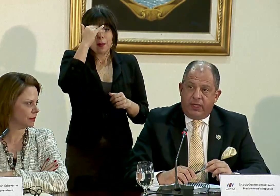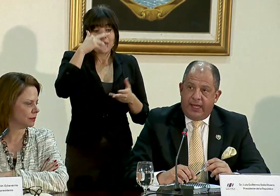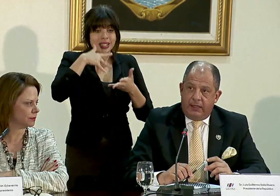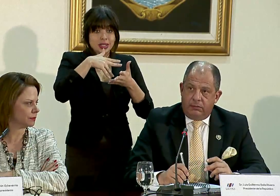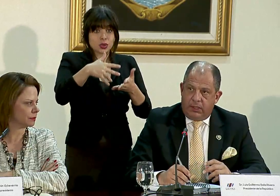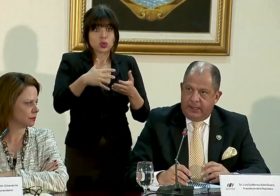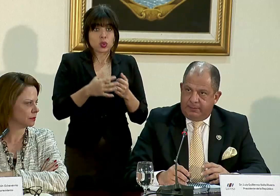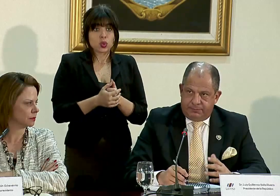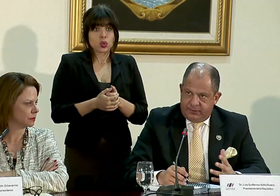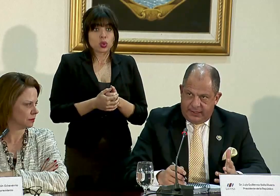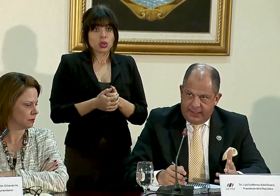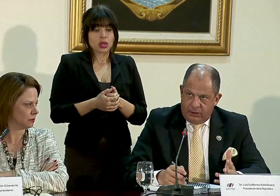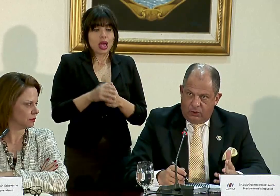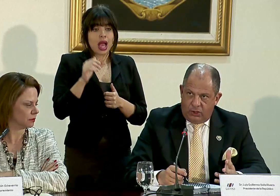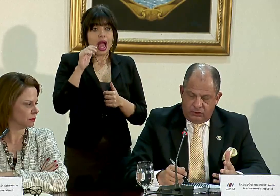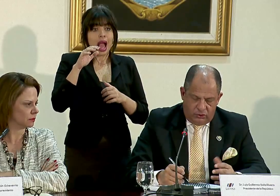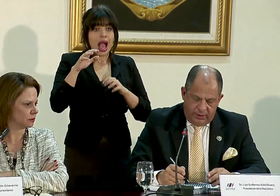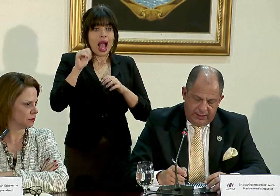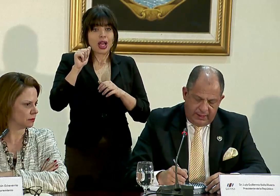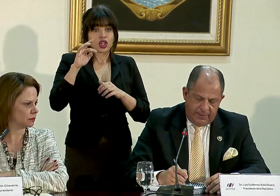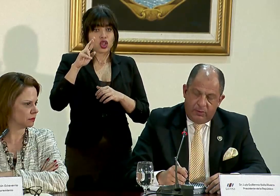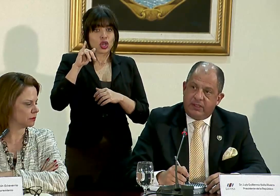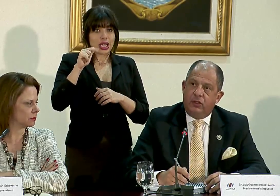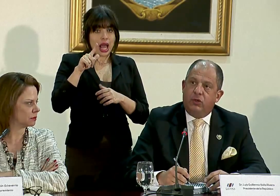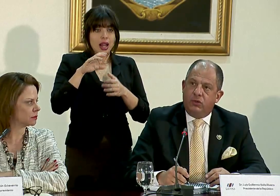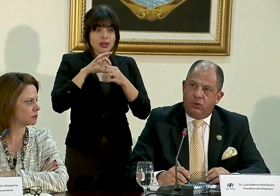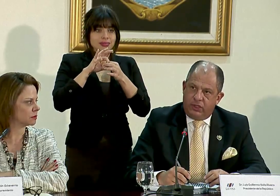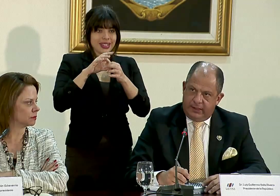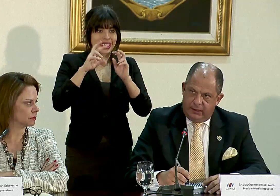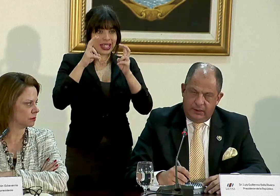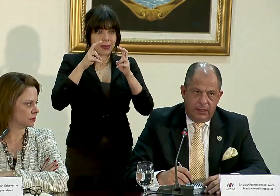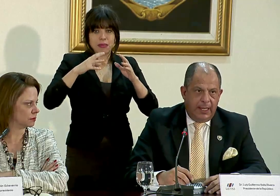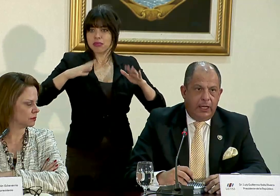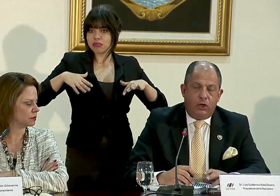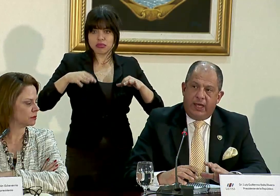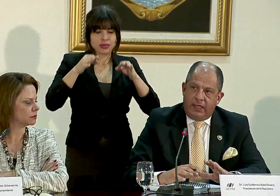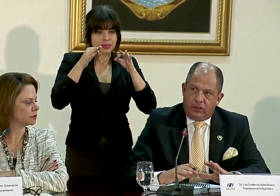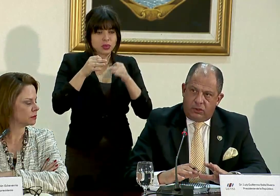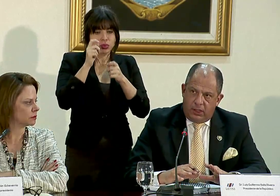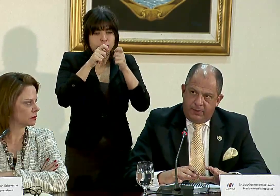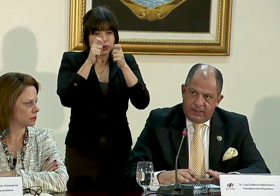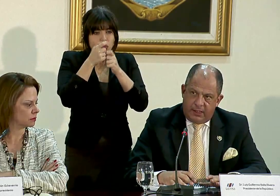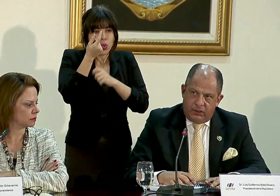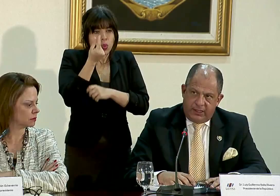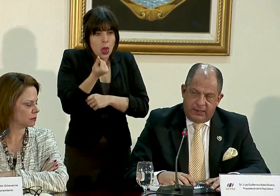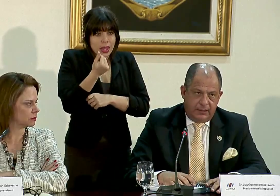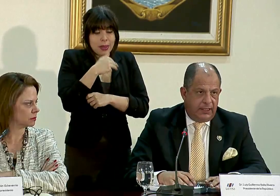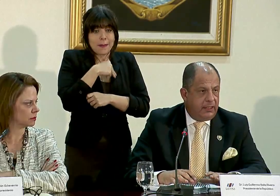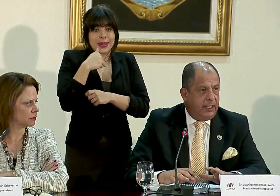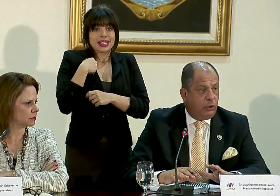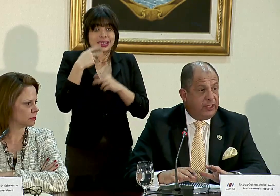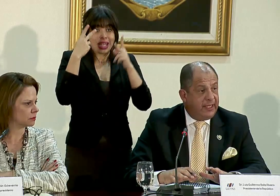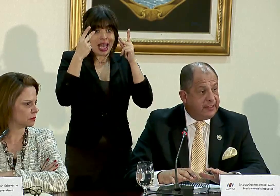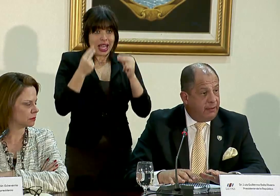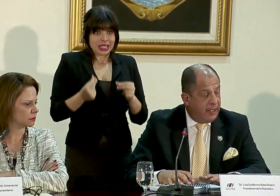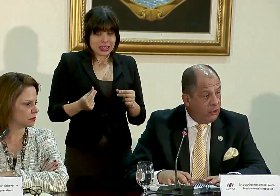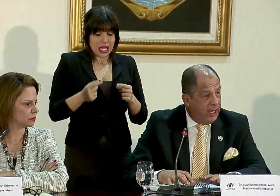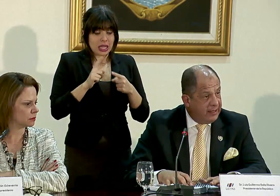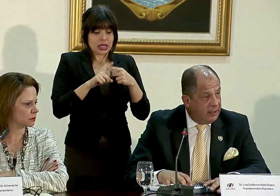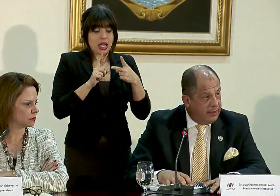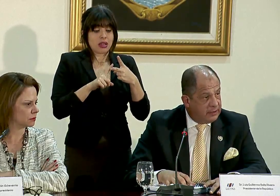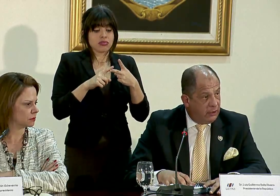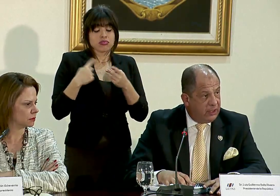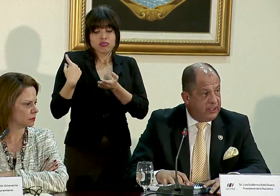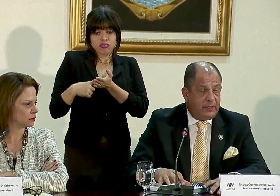el estudio actuarial que se encargó sobre el tema no ha sido concluyente lo que ha dicho el ministerio de hacienda y lo que se hace ha